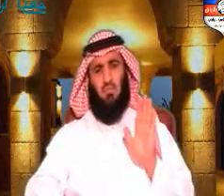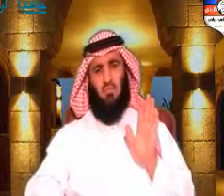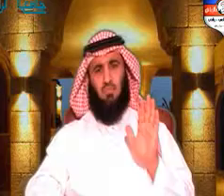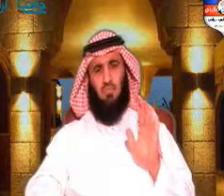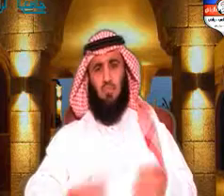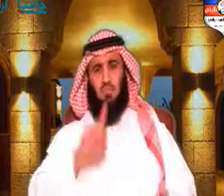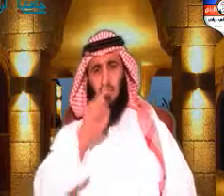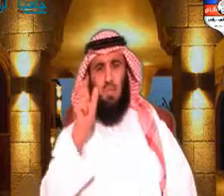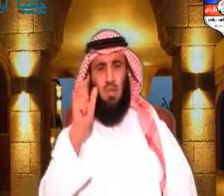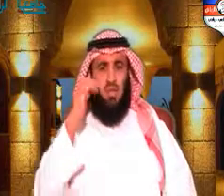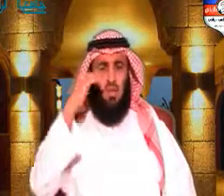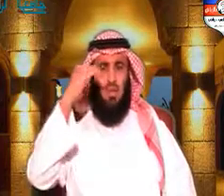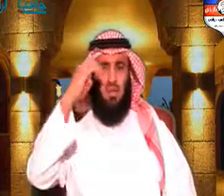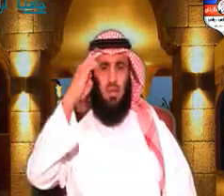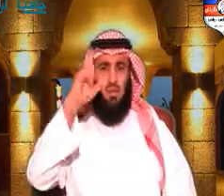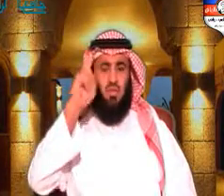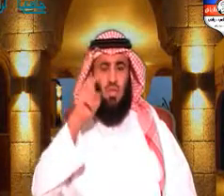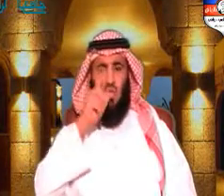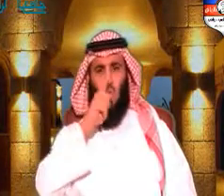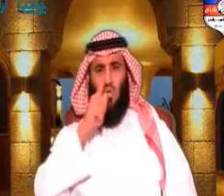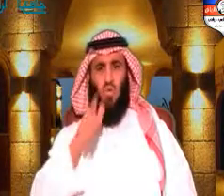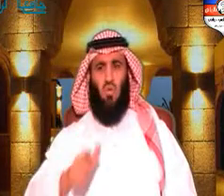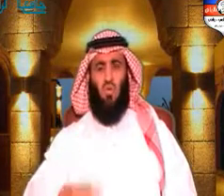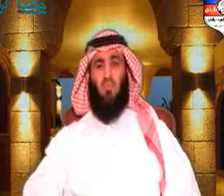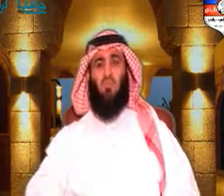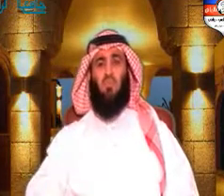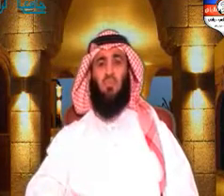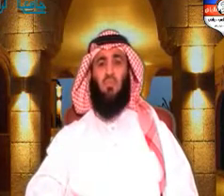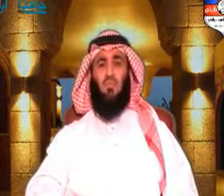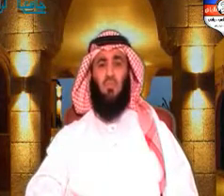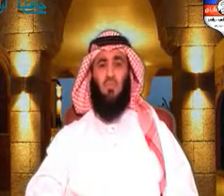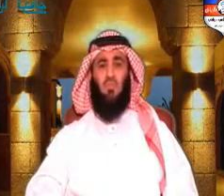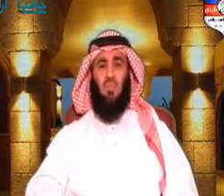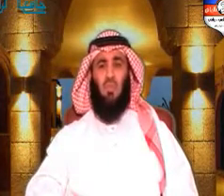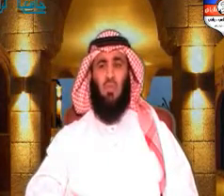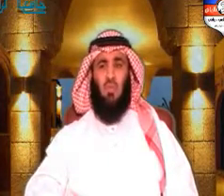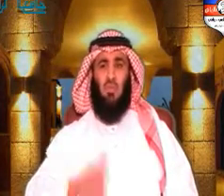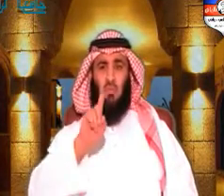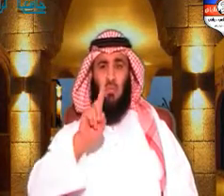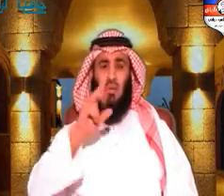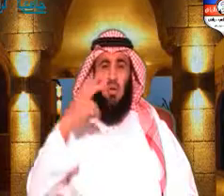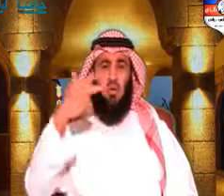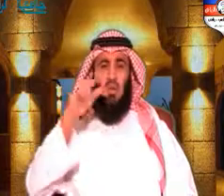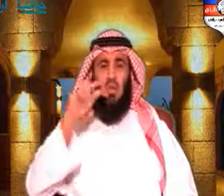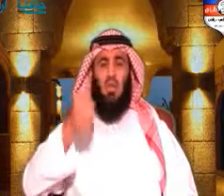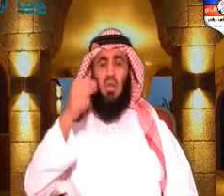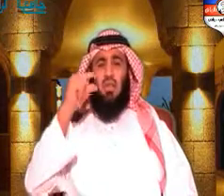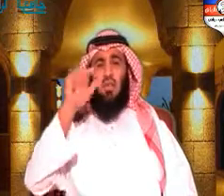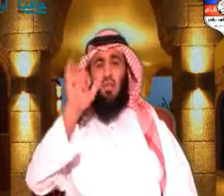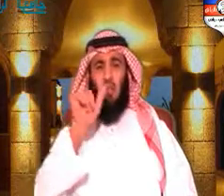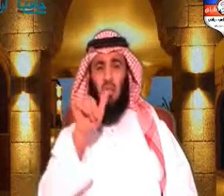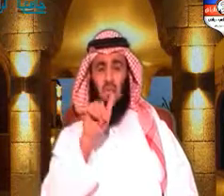رحمه الله في الفتح، قال الموفق عبد اللطيف البغدادي رحمه الله: هذا الحديث